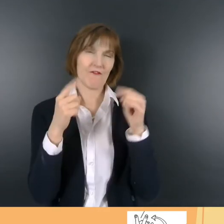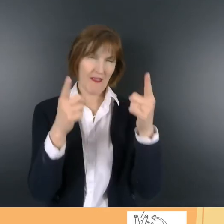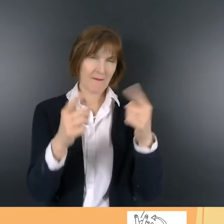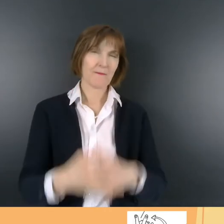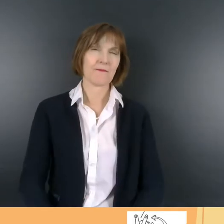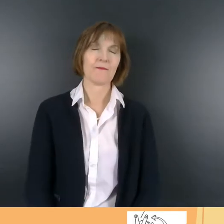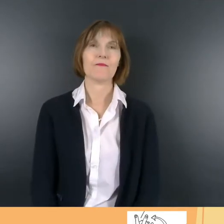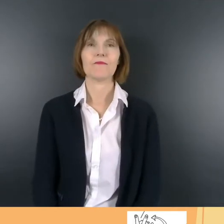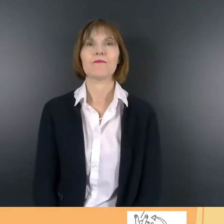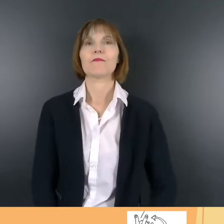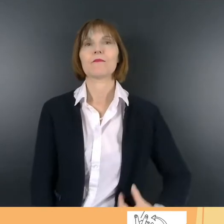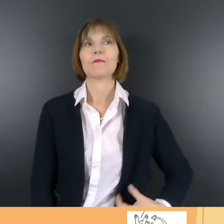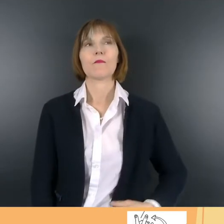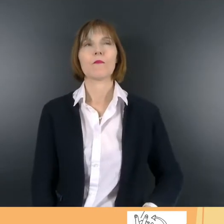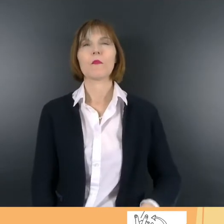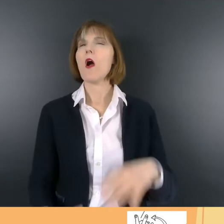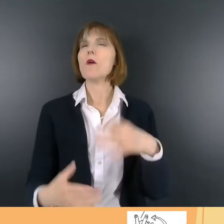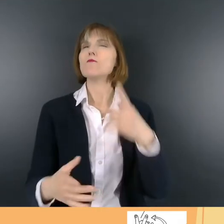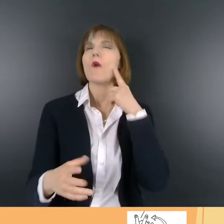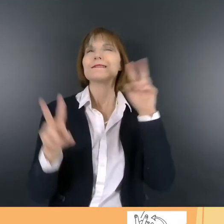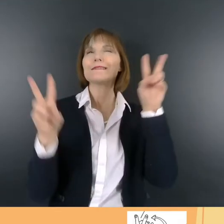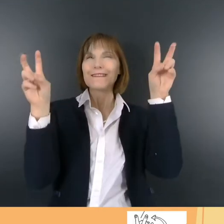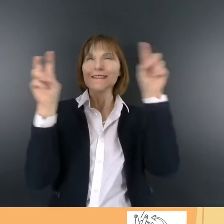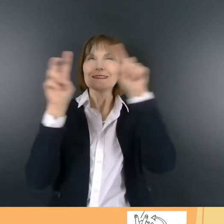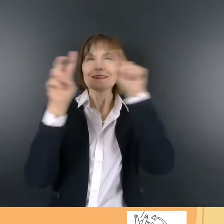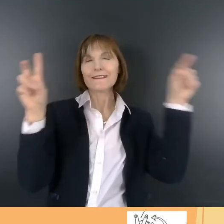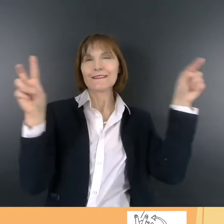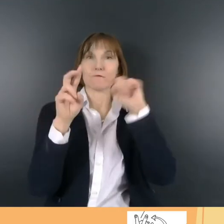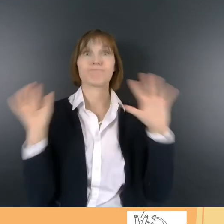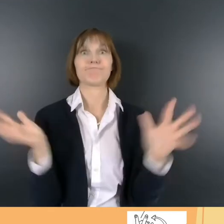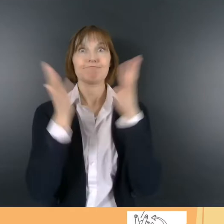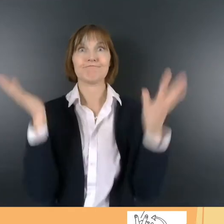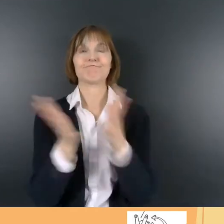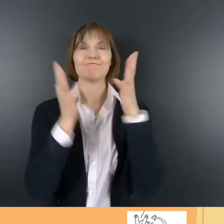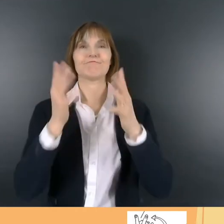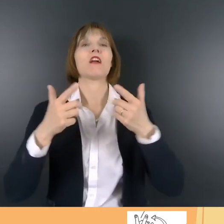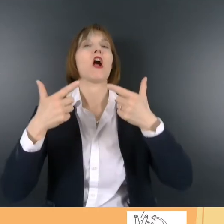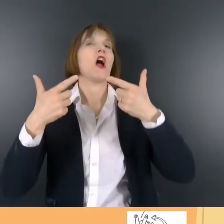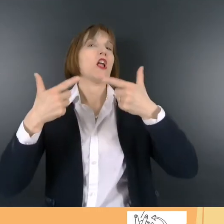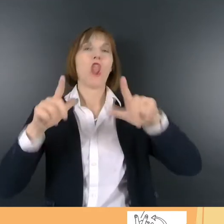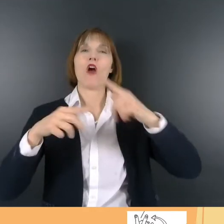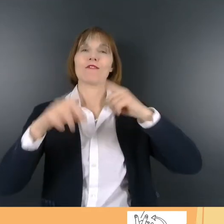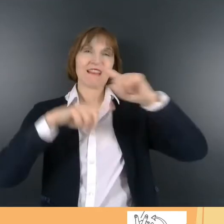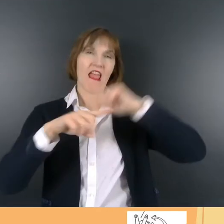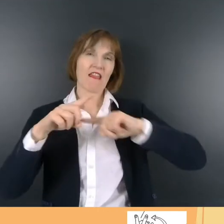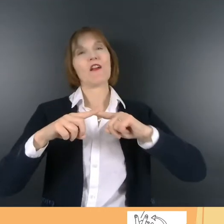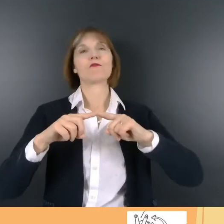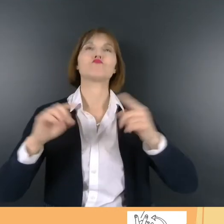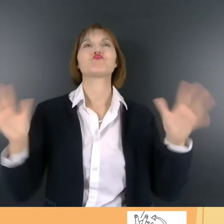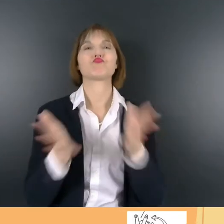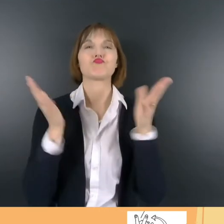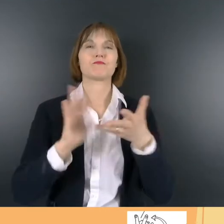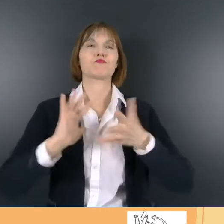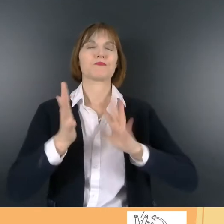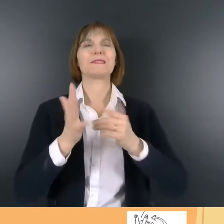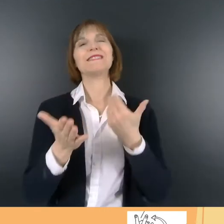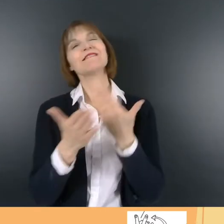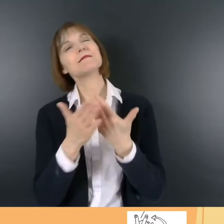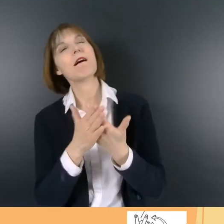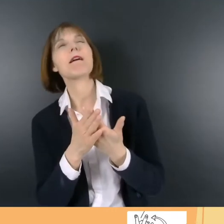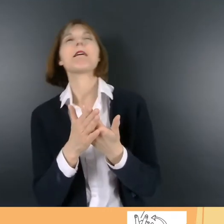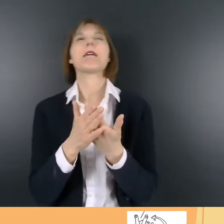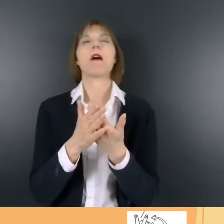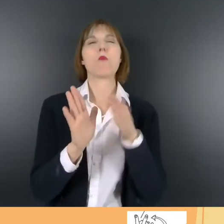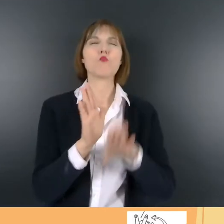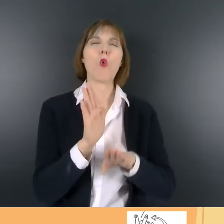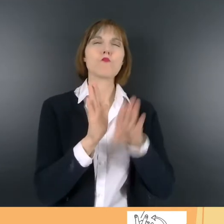suite. Alors, je l'ai intitulé « Promotion de la langue des signes et là, on est un peu moins dans une dynamique, je